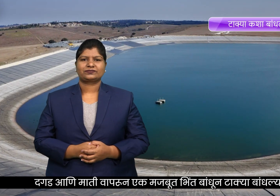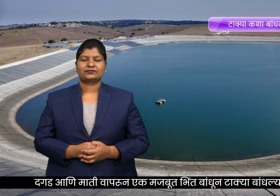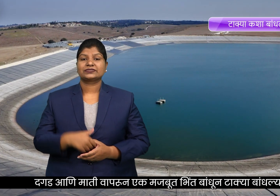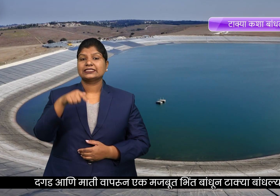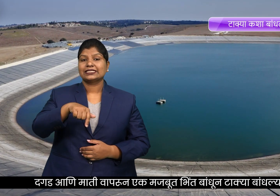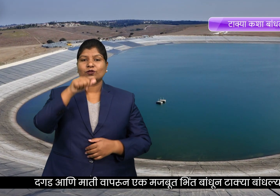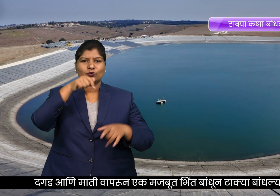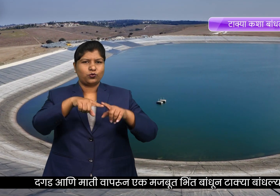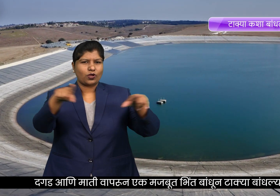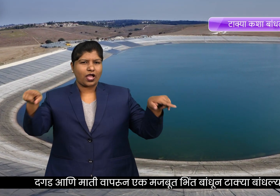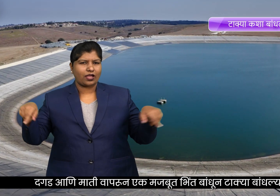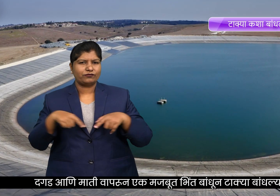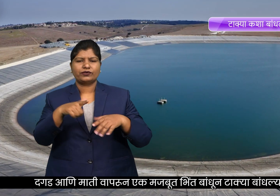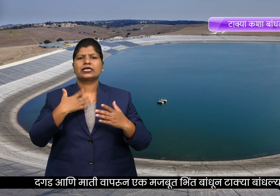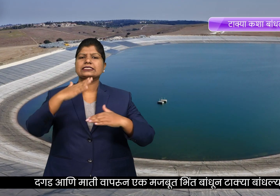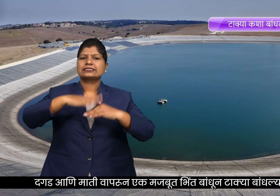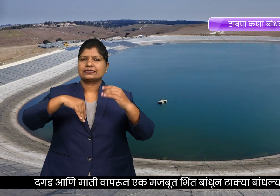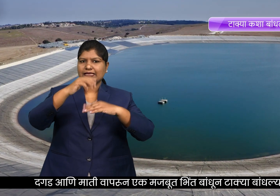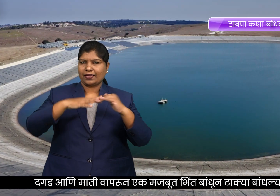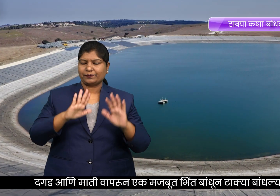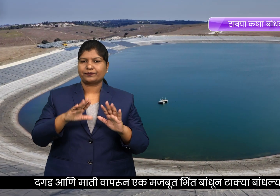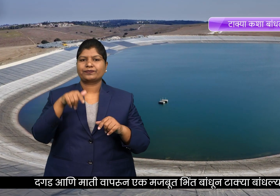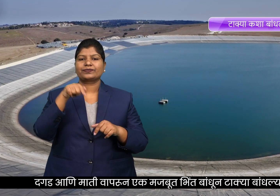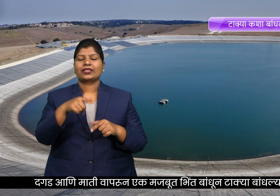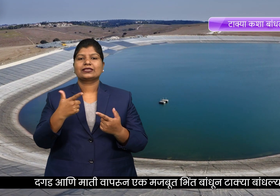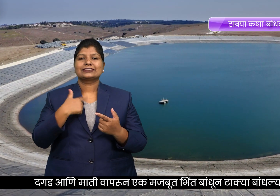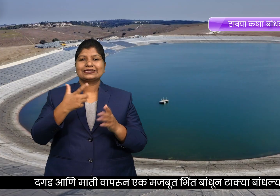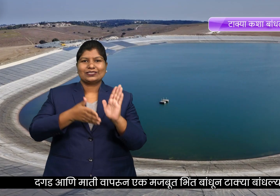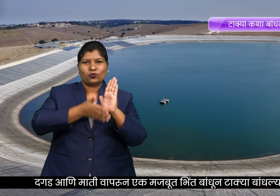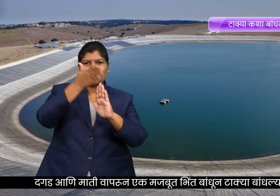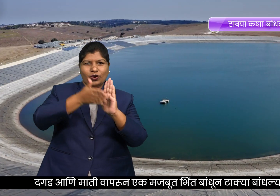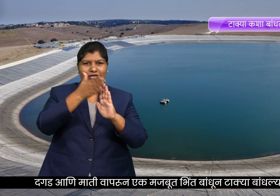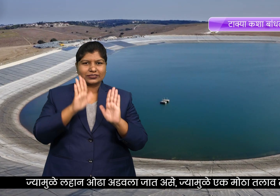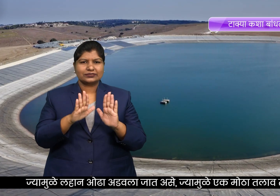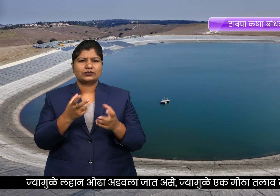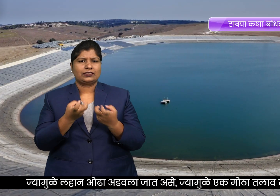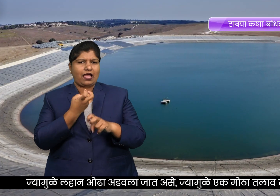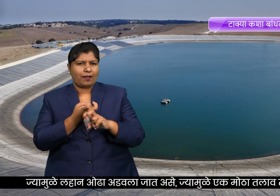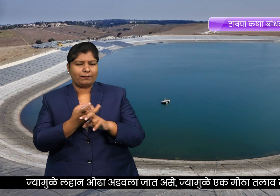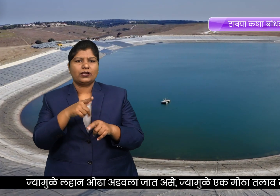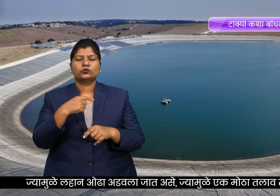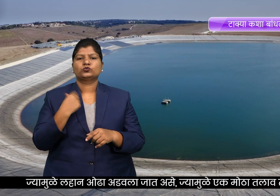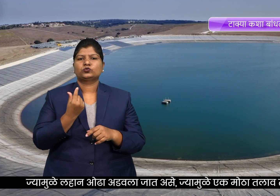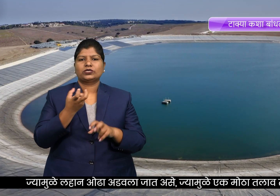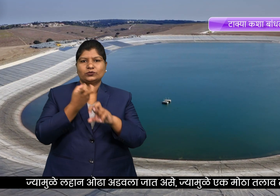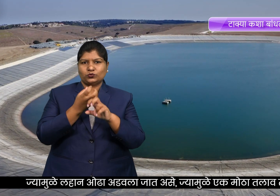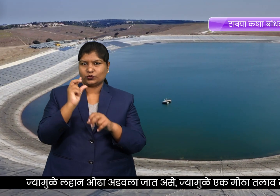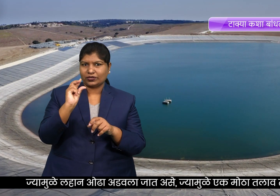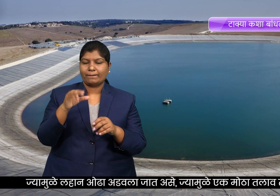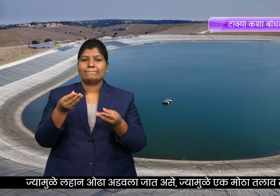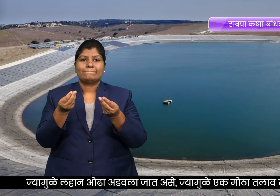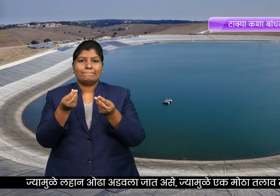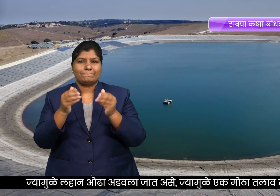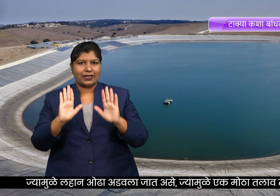दगड आणि माती वापरून एक मजबूत भिंत बांधून टाक्या बांधल्या जातात, ज्यामुळे लहान ओढा